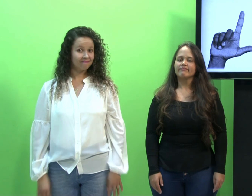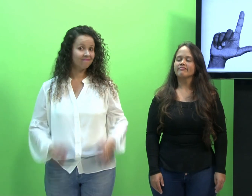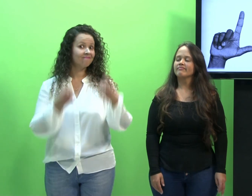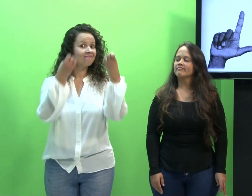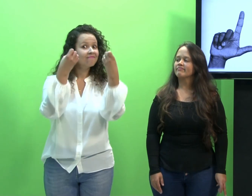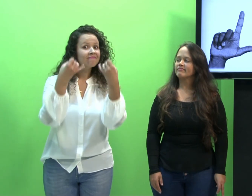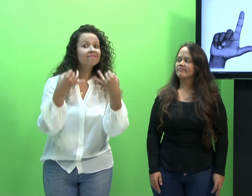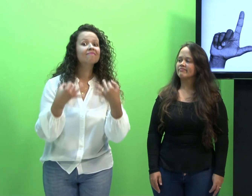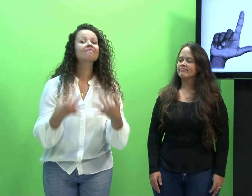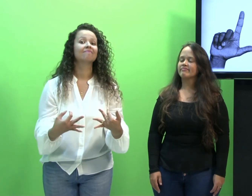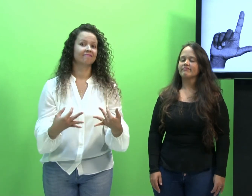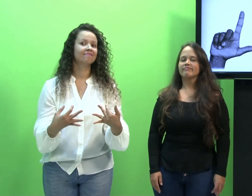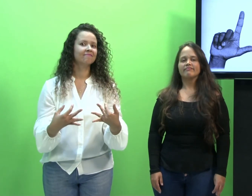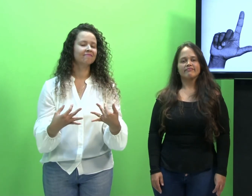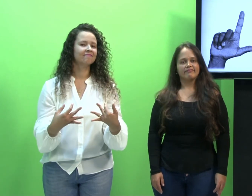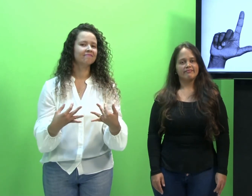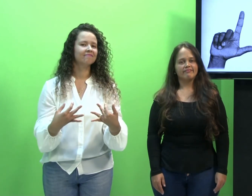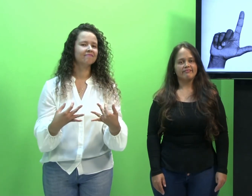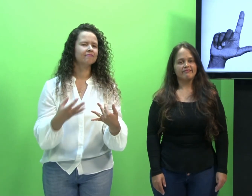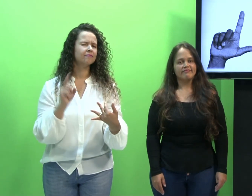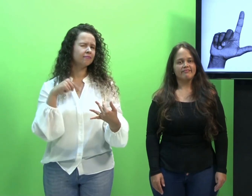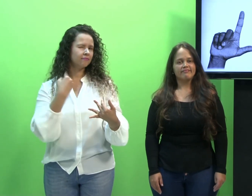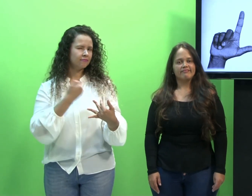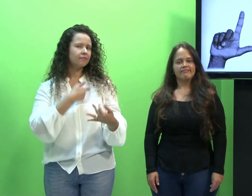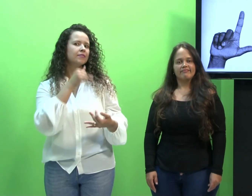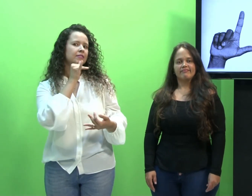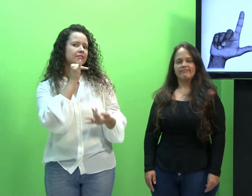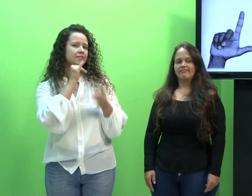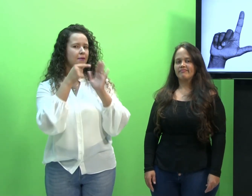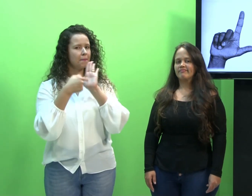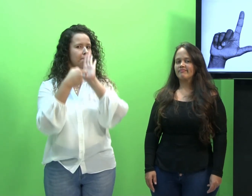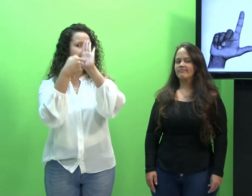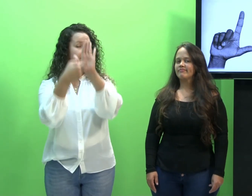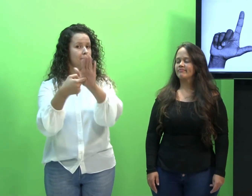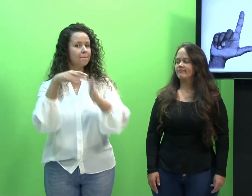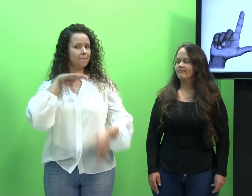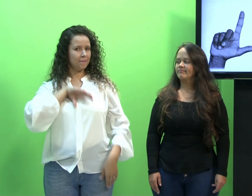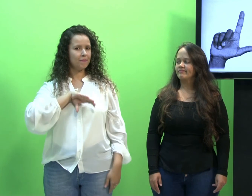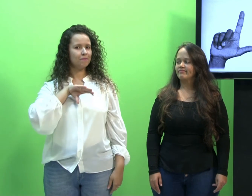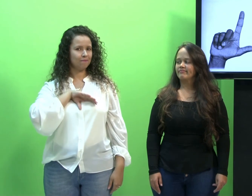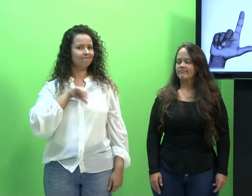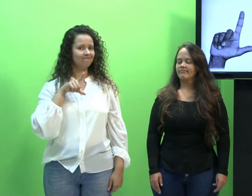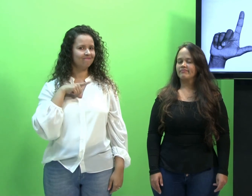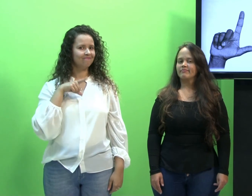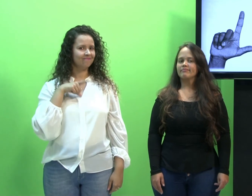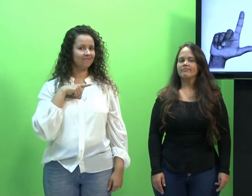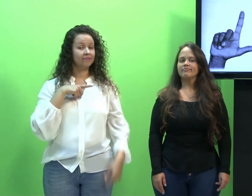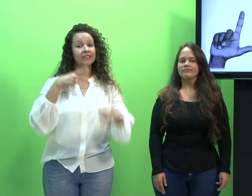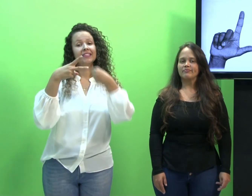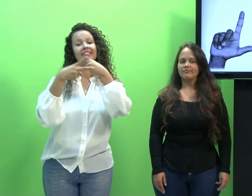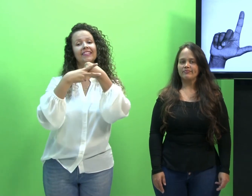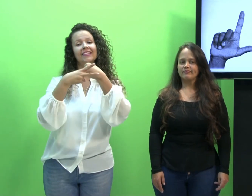Para explicar isso, vamos citar um exemplo do português, o verbo